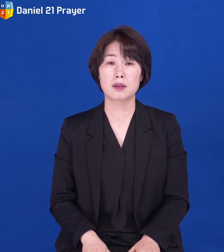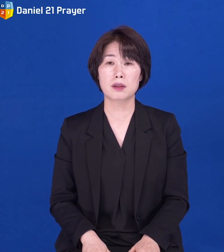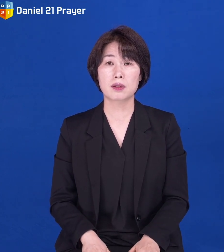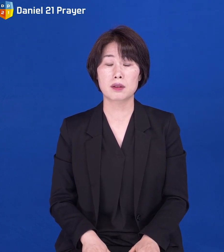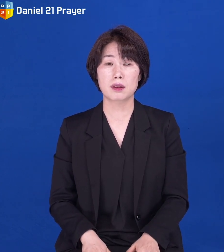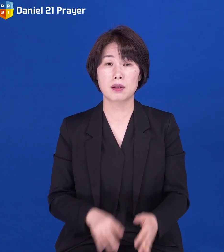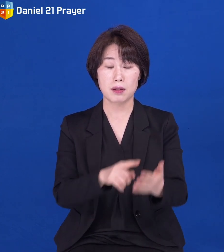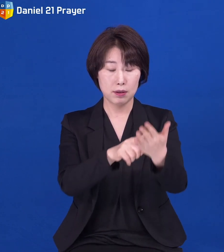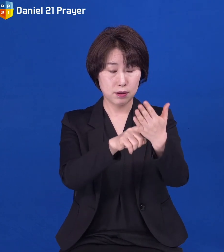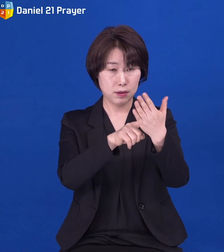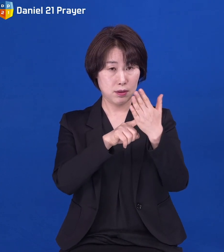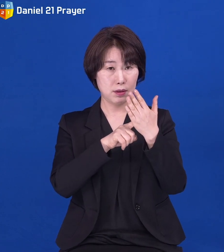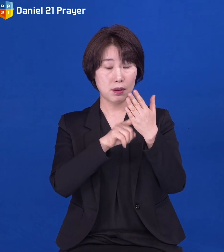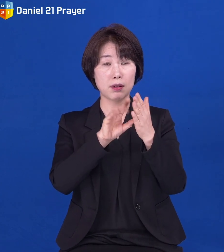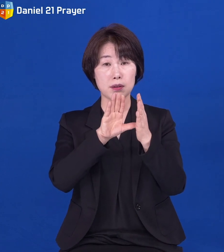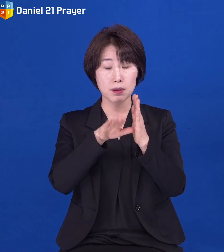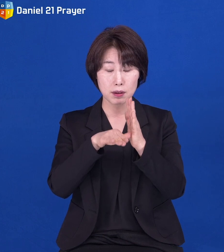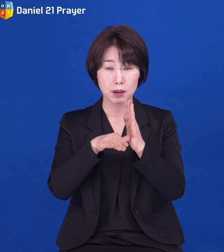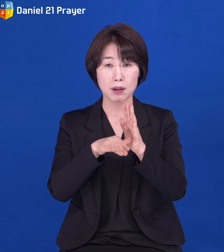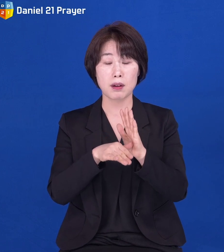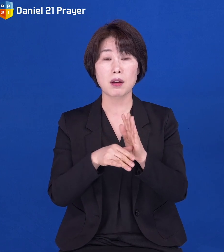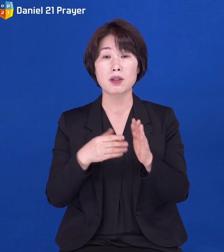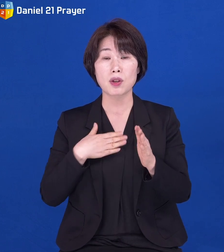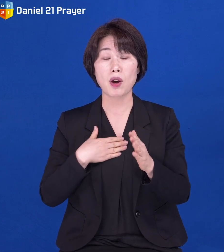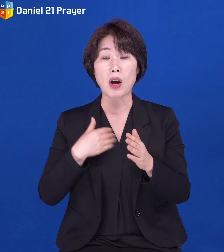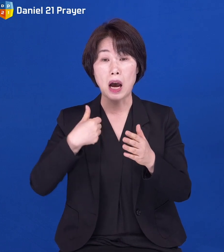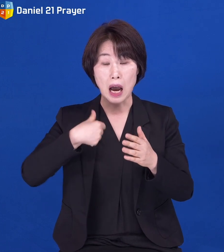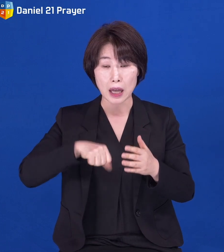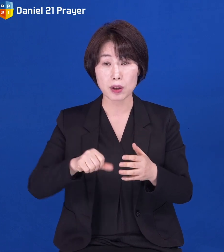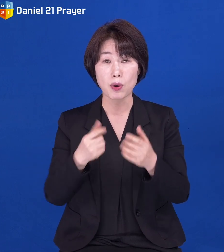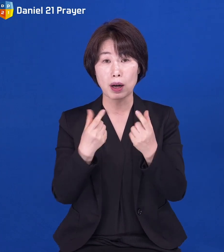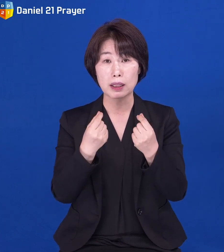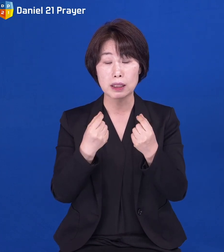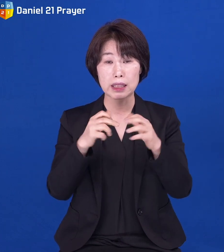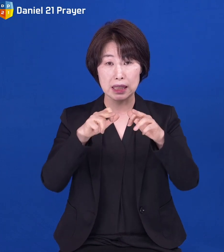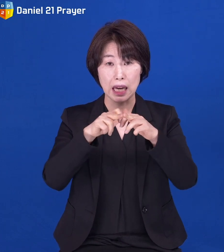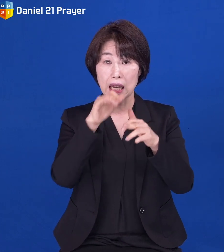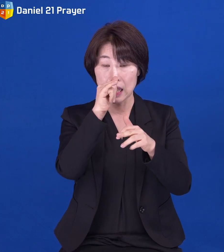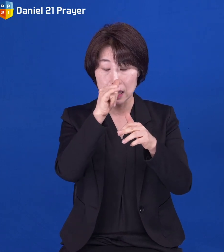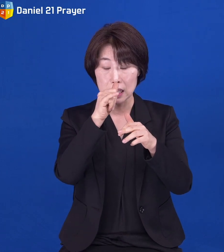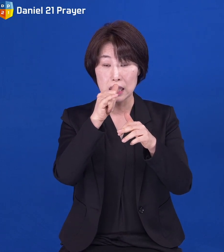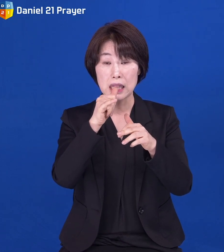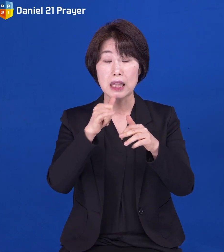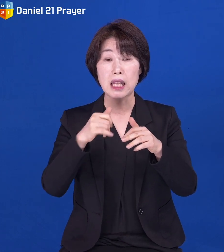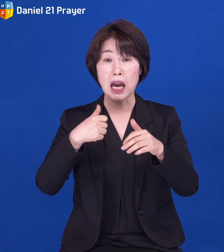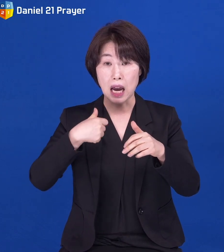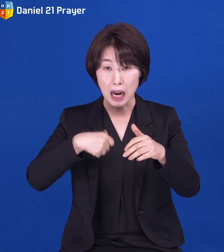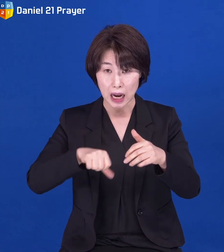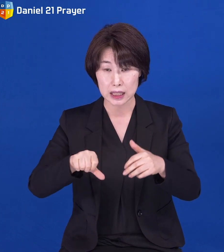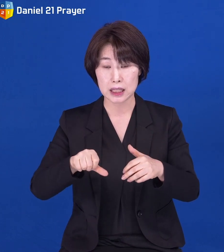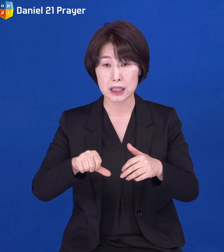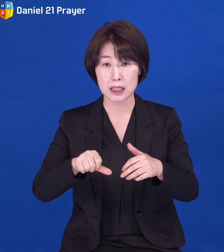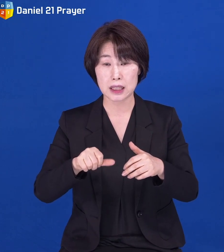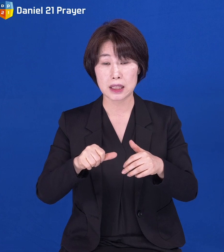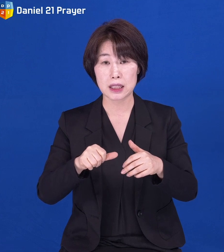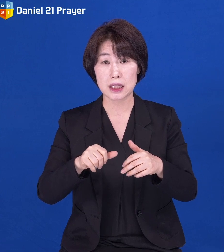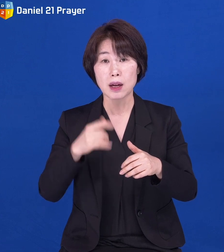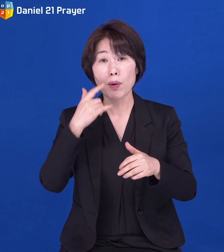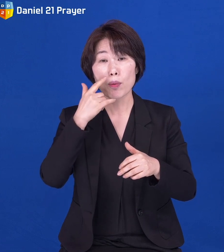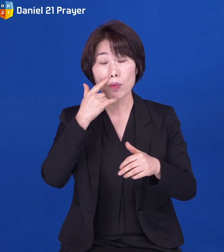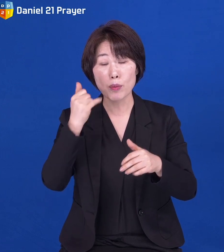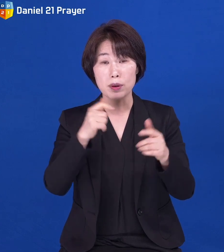나오면서 저희 미니 같은 아이를 키우는 부모님들이 너무 용기를 내시는 거예요.